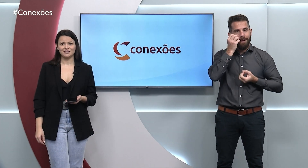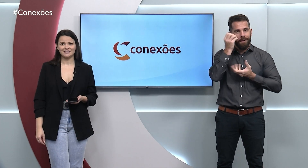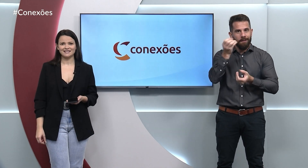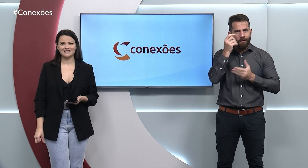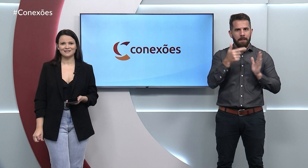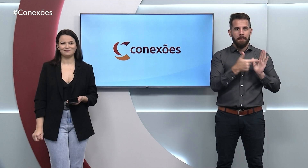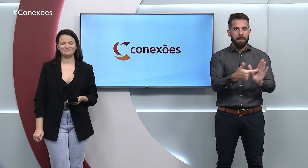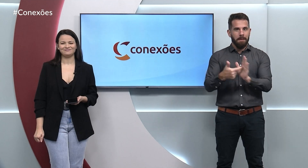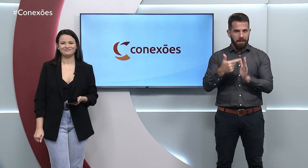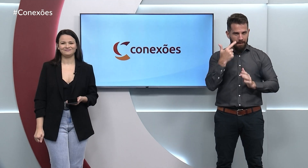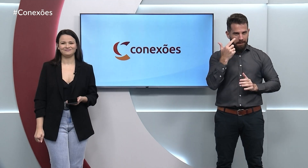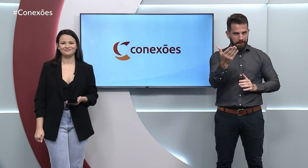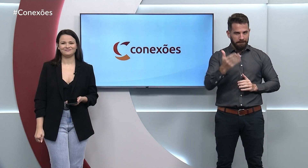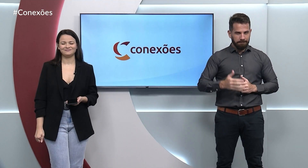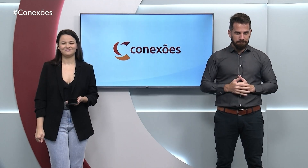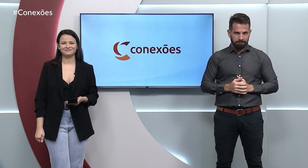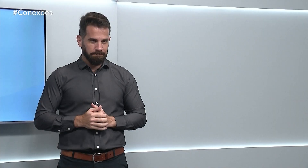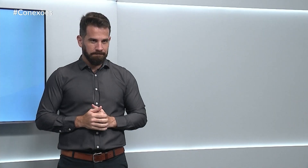de notícias.